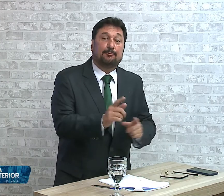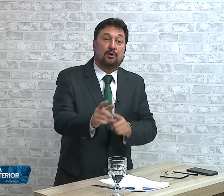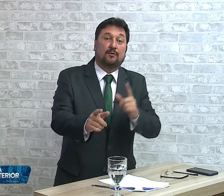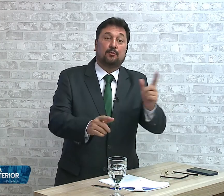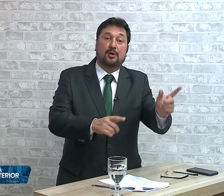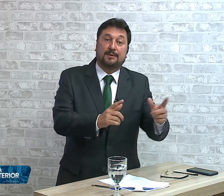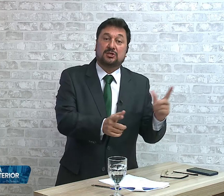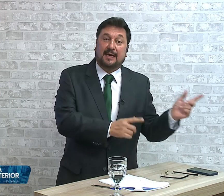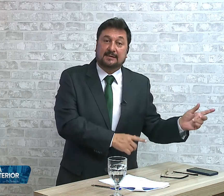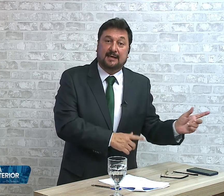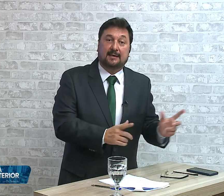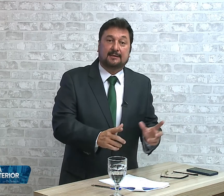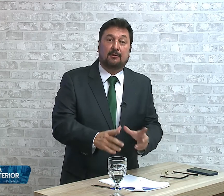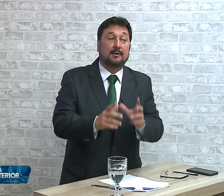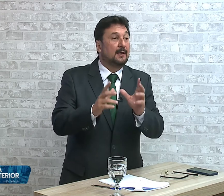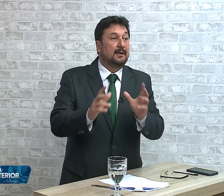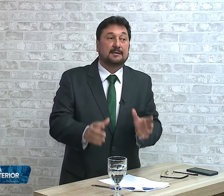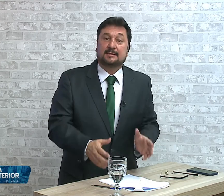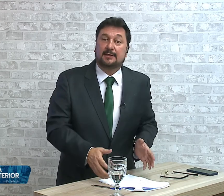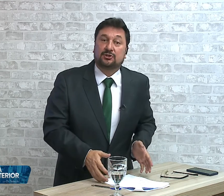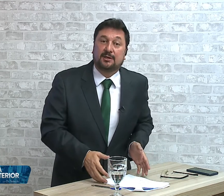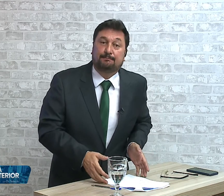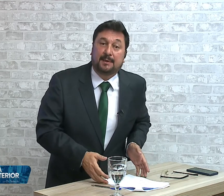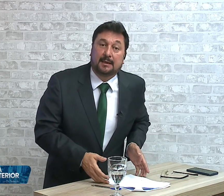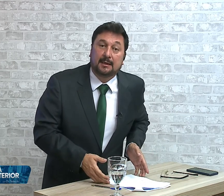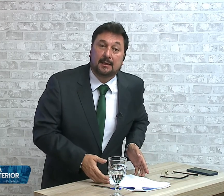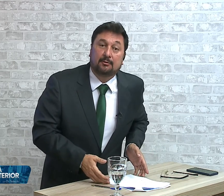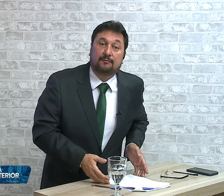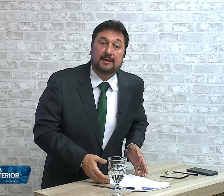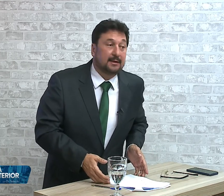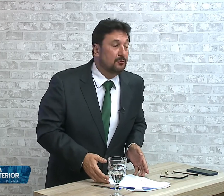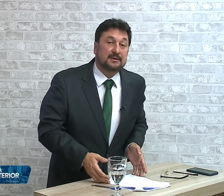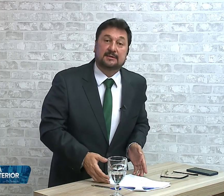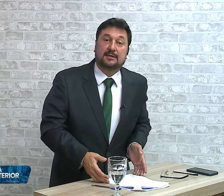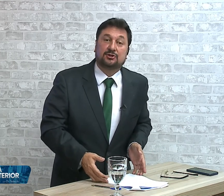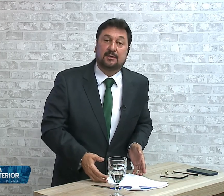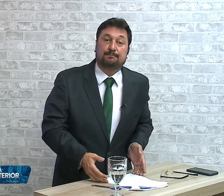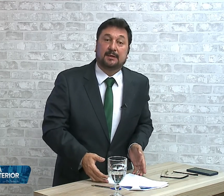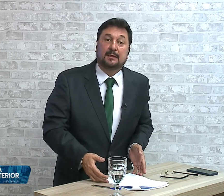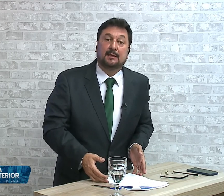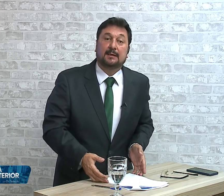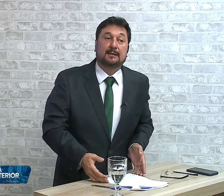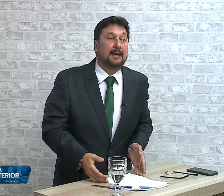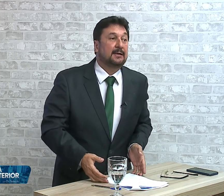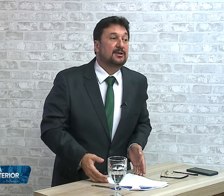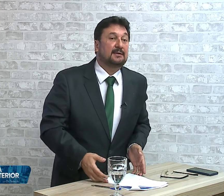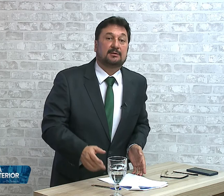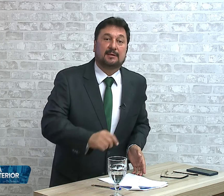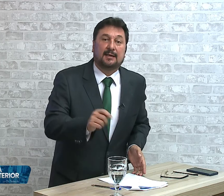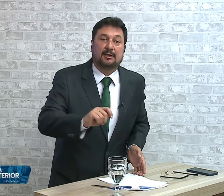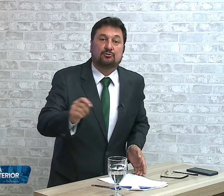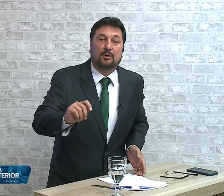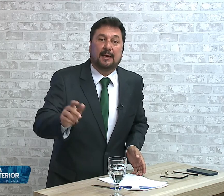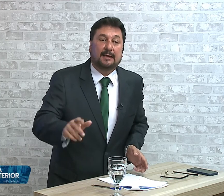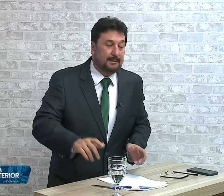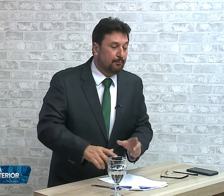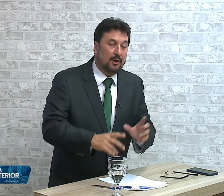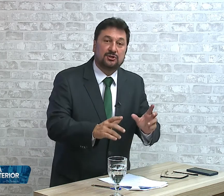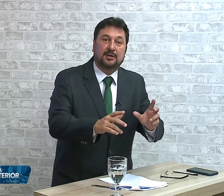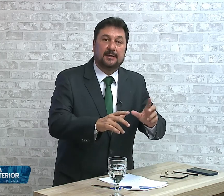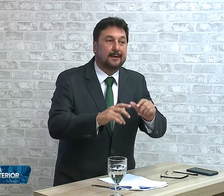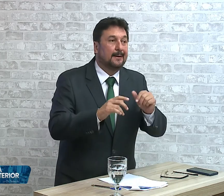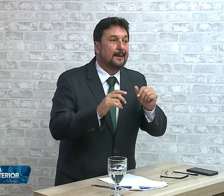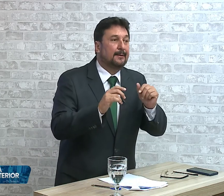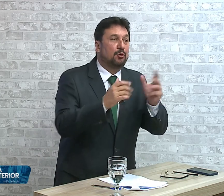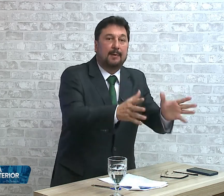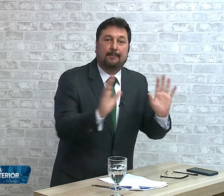aqui, daqui a pouco vão proibir de casar e tal. Sergipe, governador de Sergipe, já decretou lá que